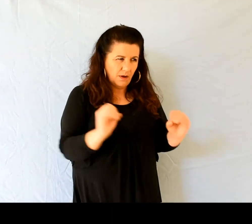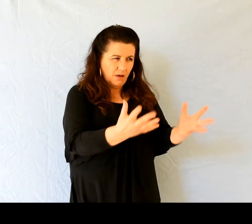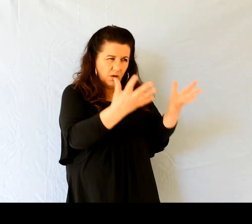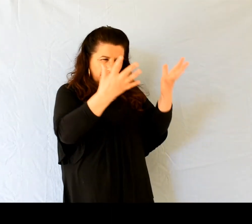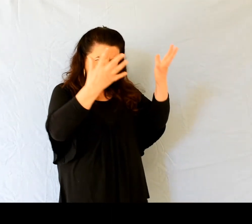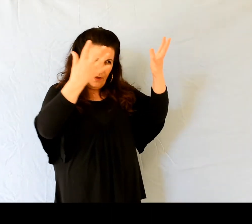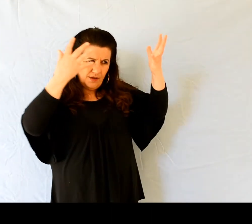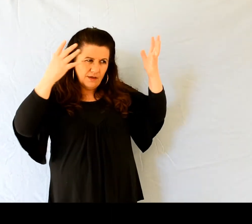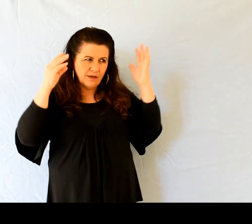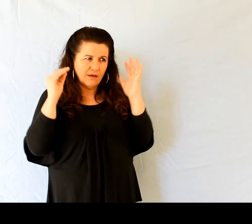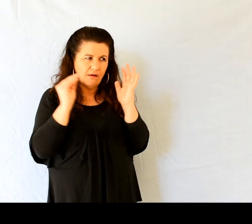glorifierai encore. »